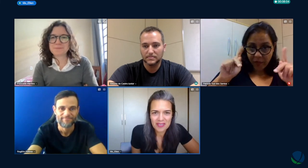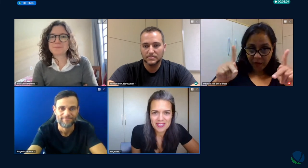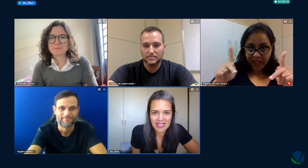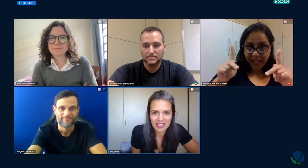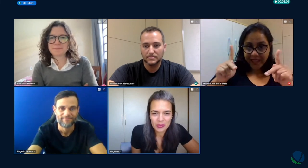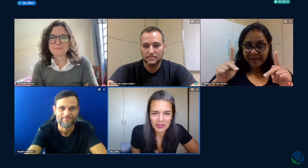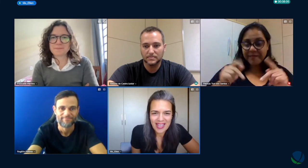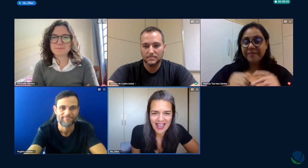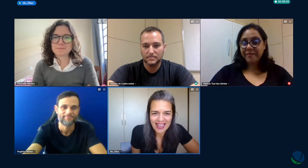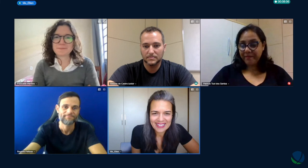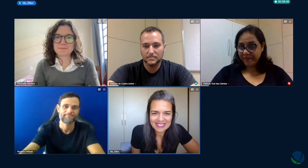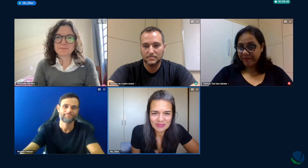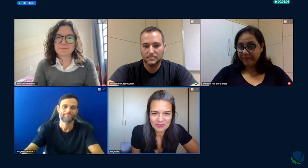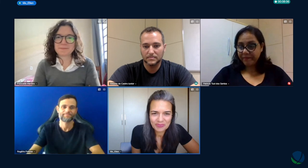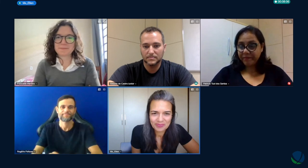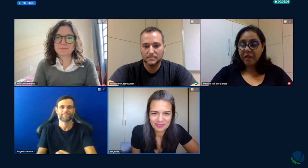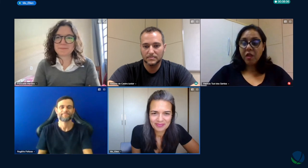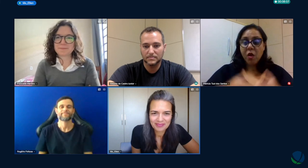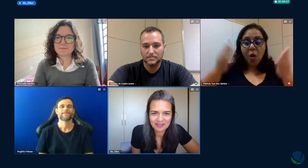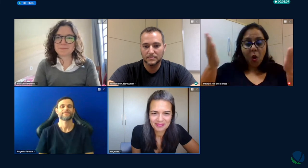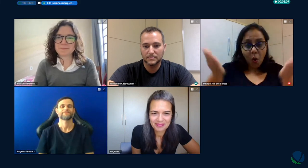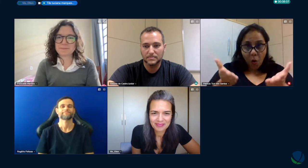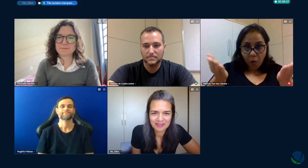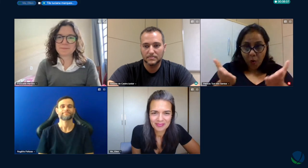a gente vai fazer a leitura da ata